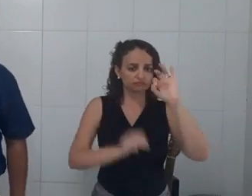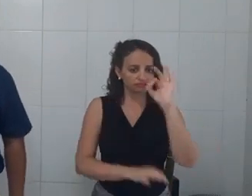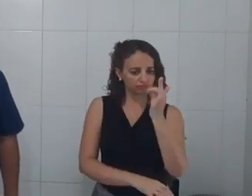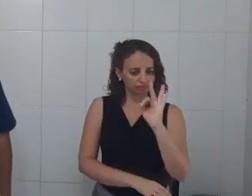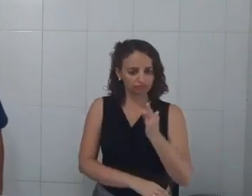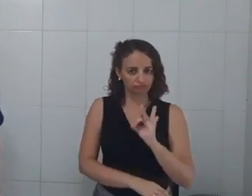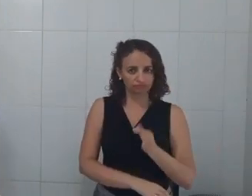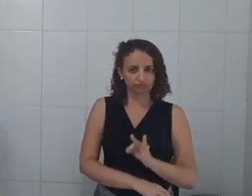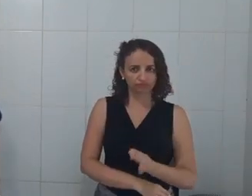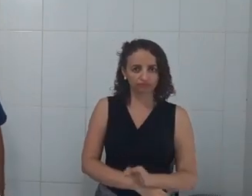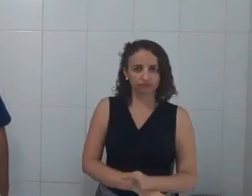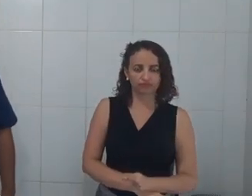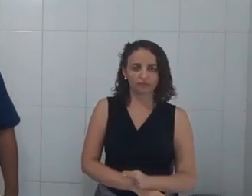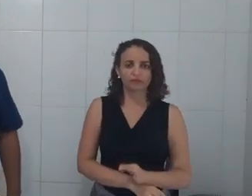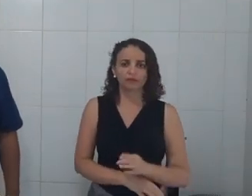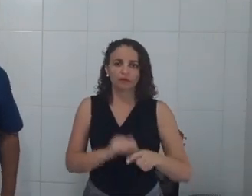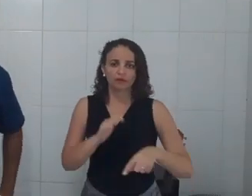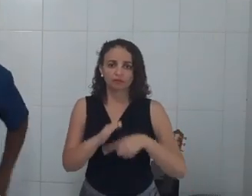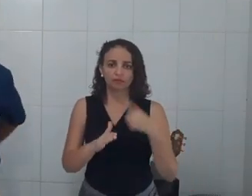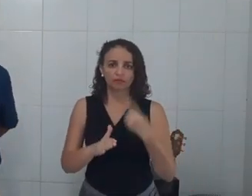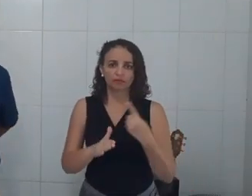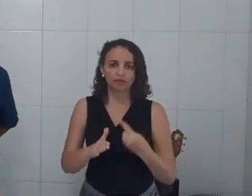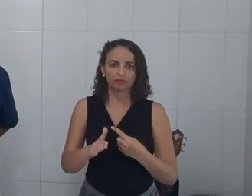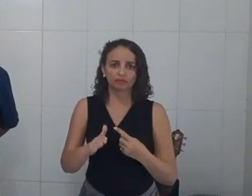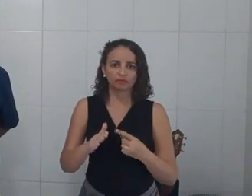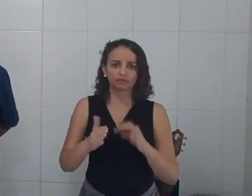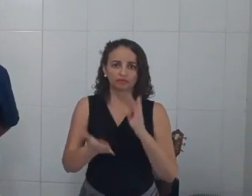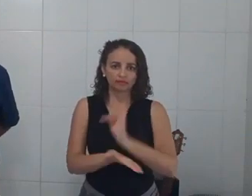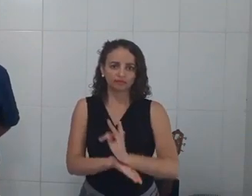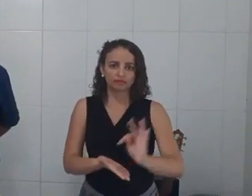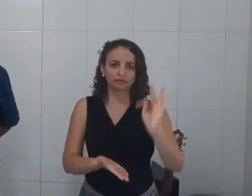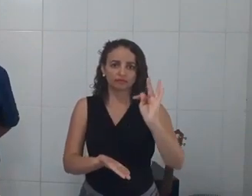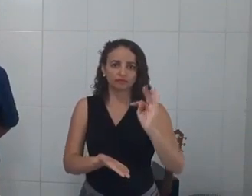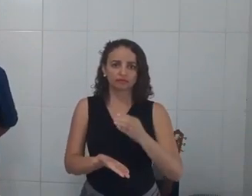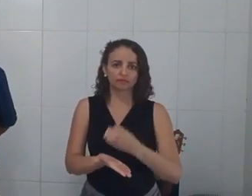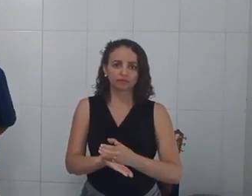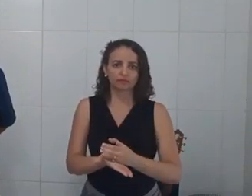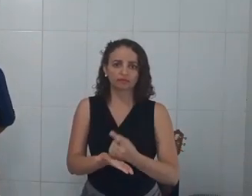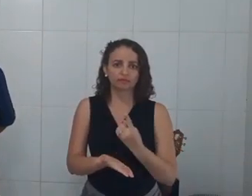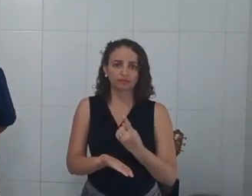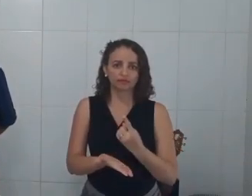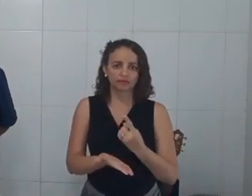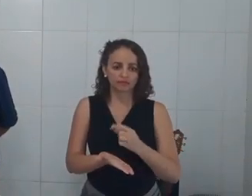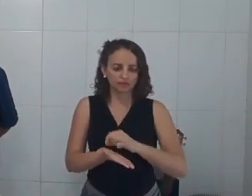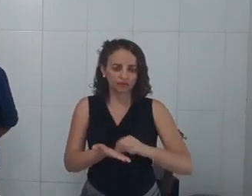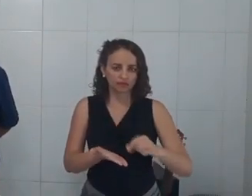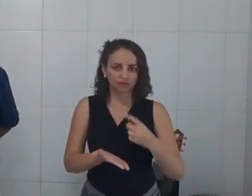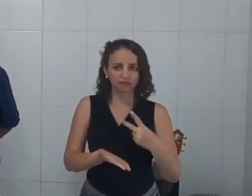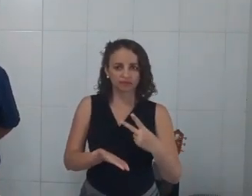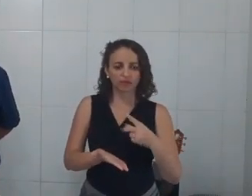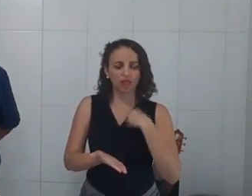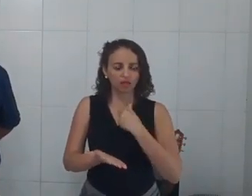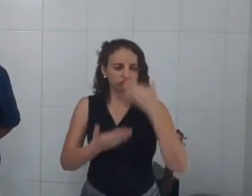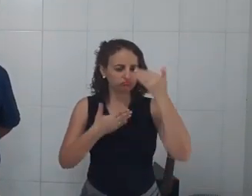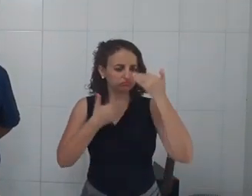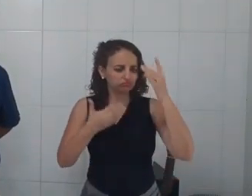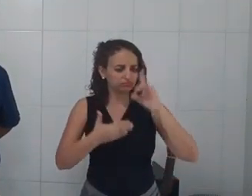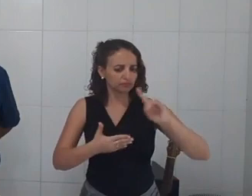Tessalonicenses, capítulo 1, versículo 2. Sempre damos graças a Deus por vós